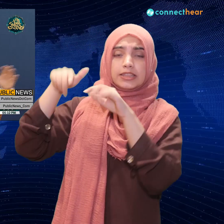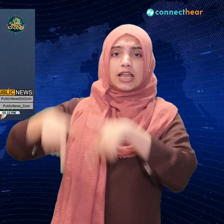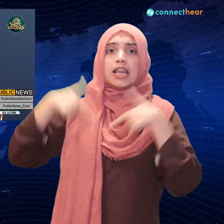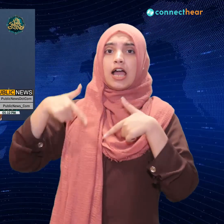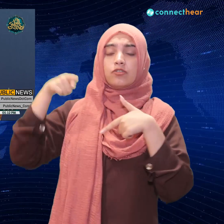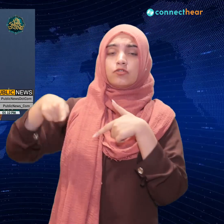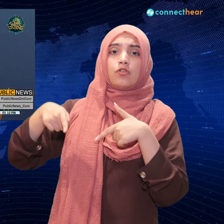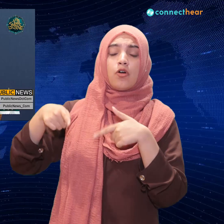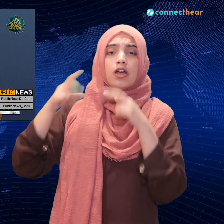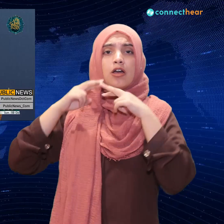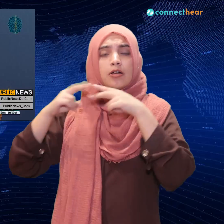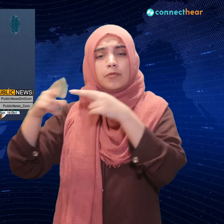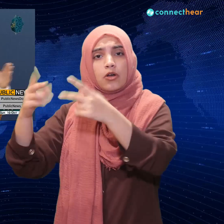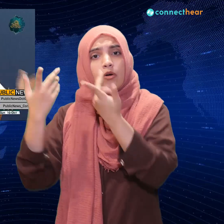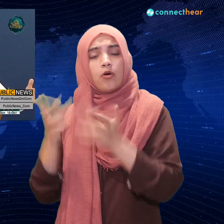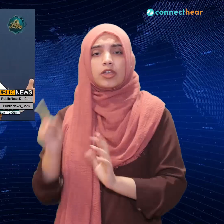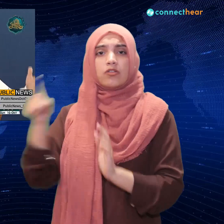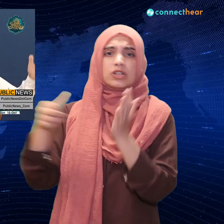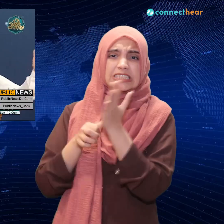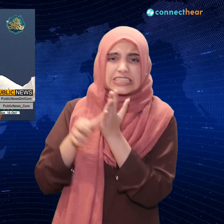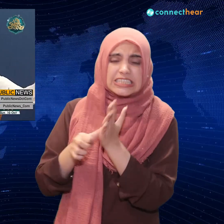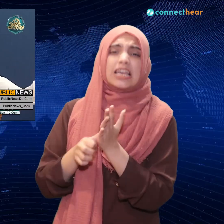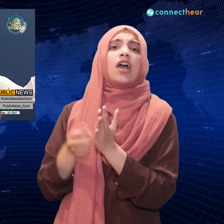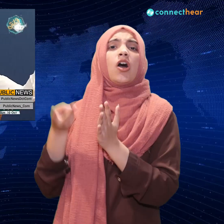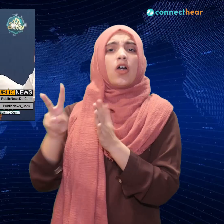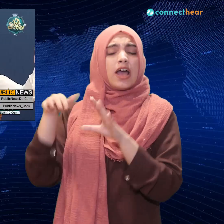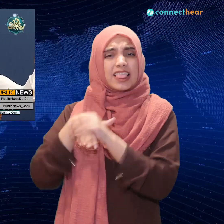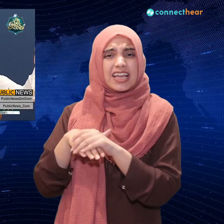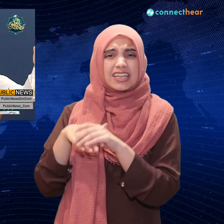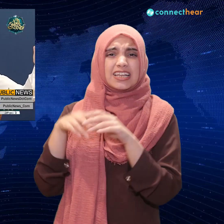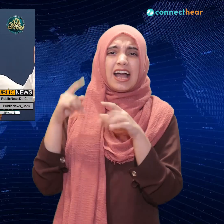گرتے دیکھا، نشہ کرتے ہوئے،